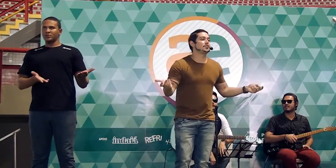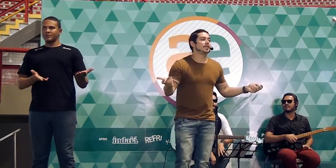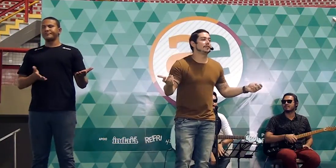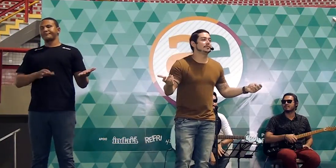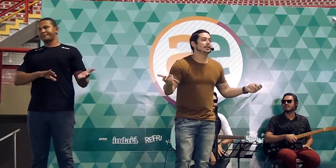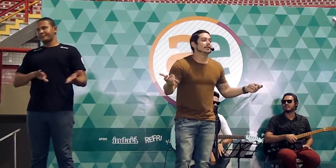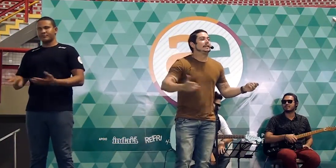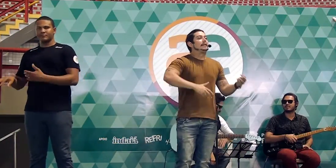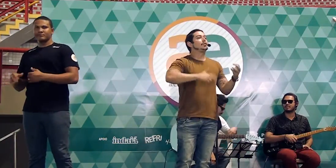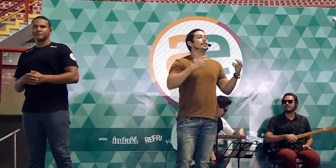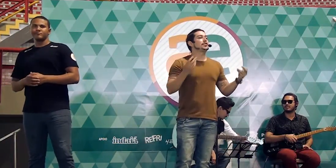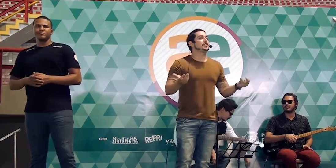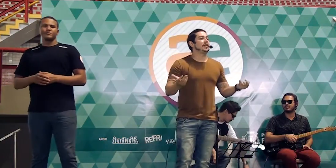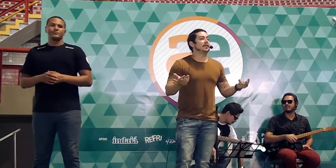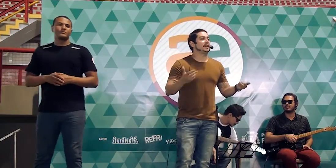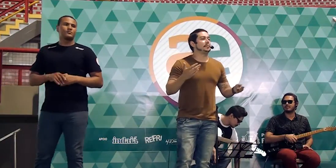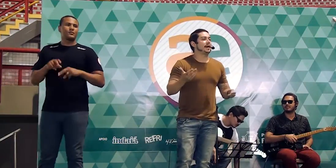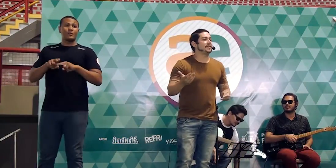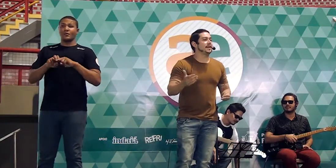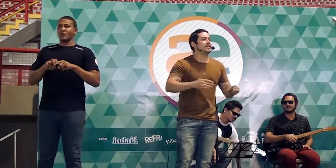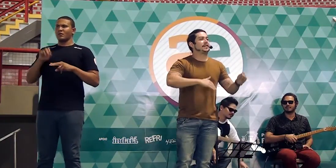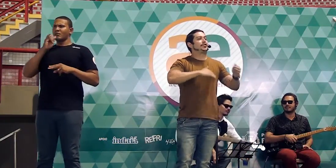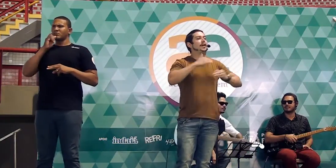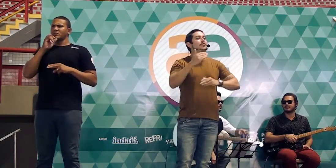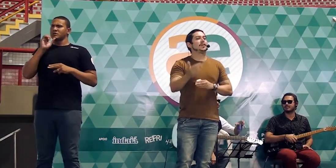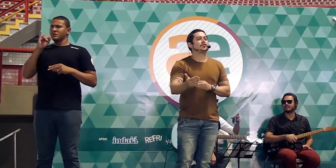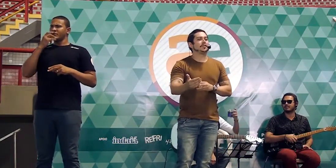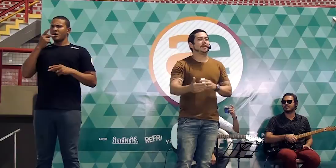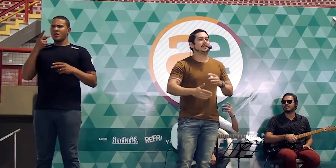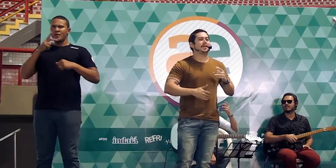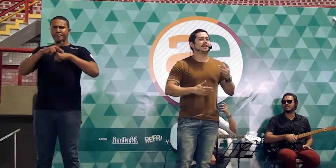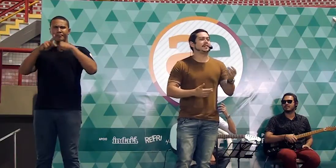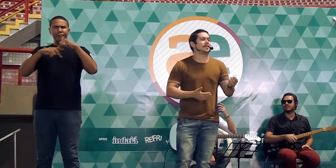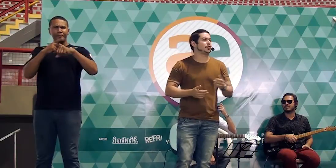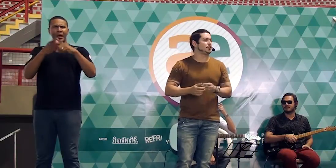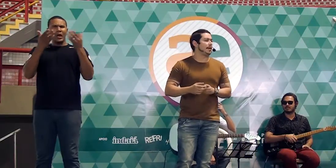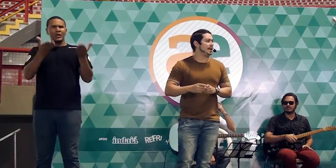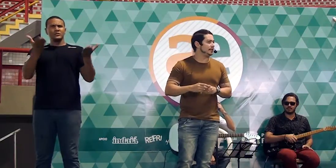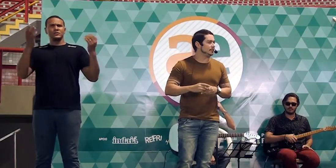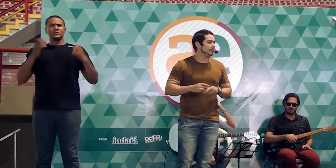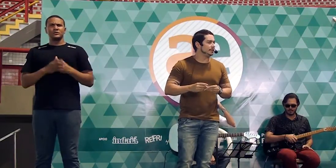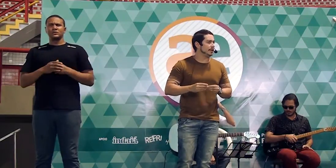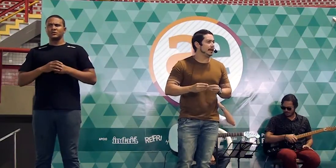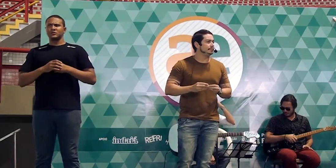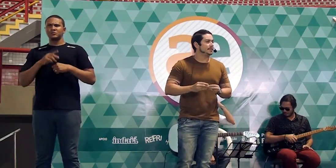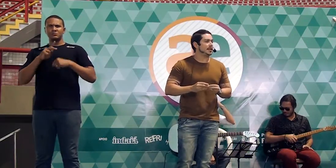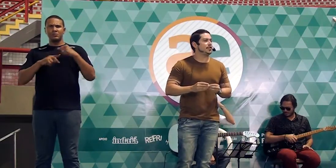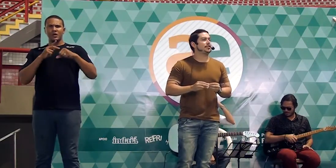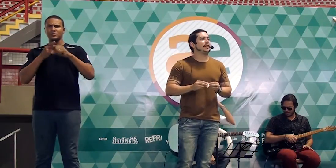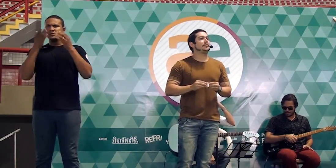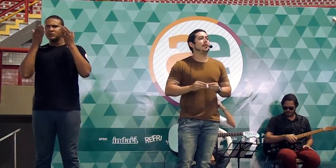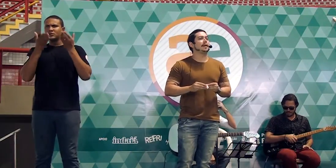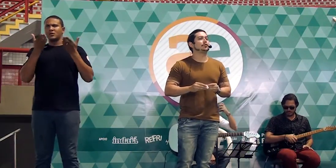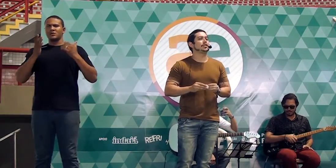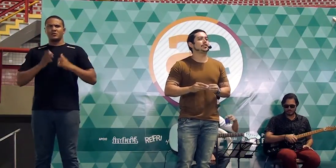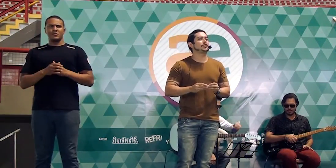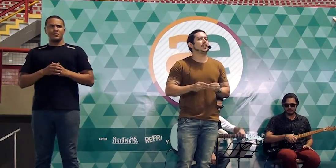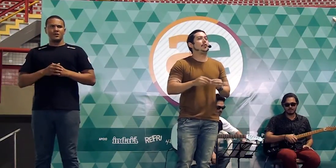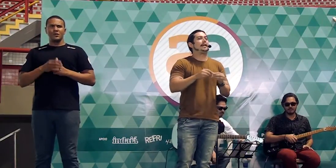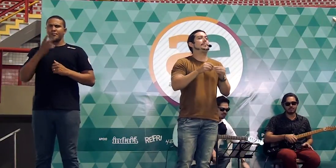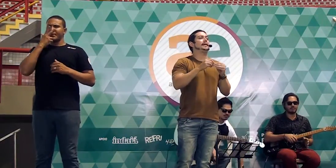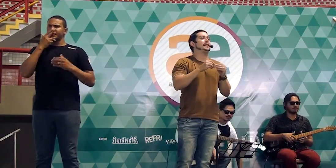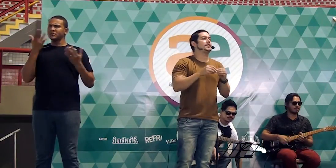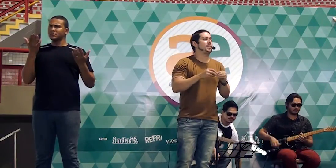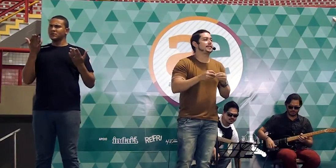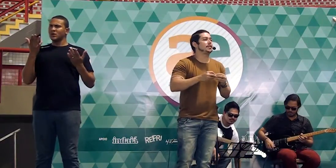Primeira discussão, quando a gente levanta que país é esse, que a gente está nos anos 80 fazendo esse questionamento, tá? A gente está num momento onde a gente